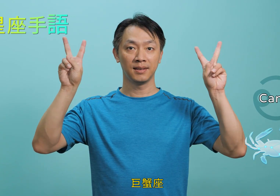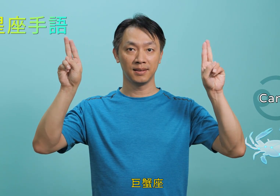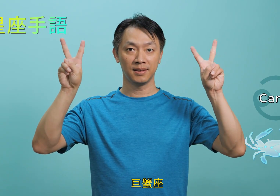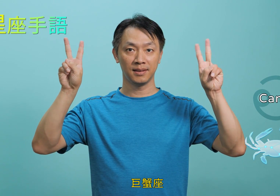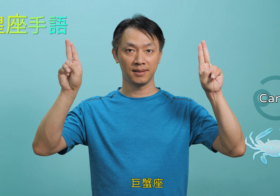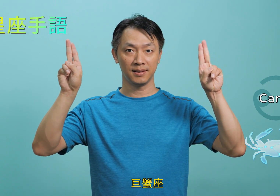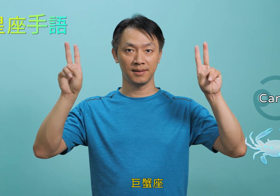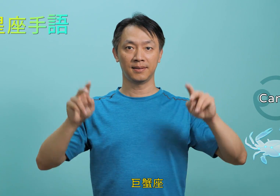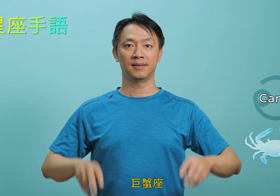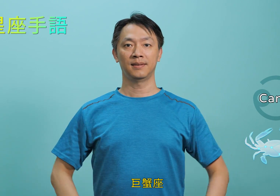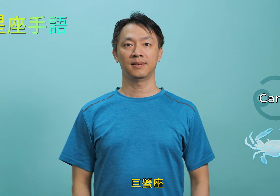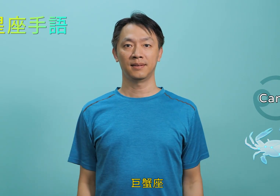巨蟹座，